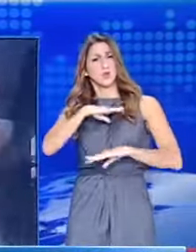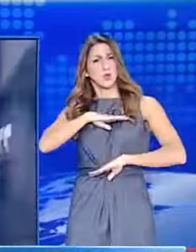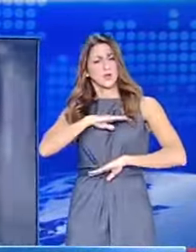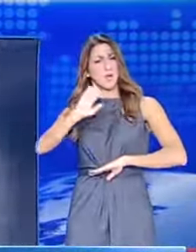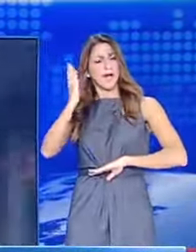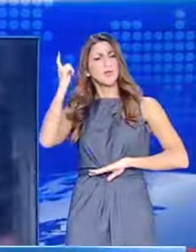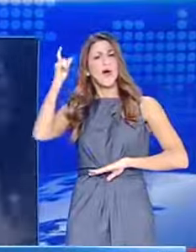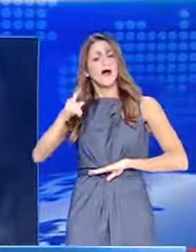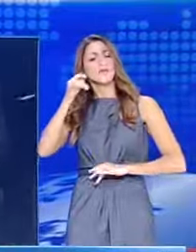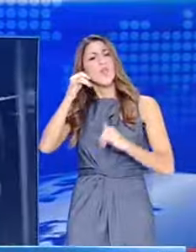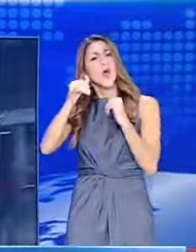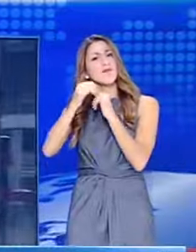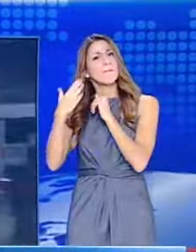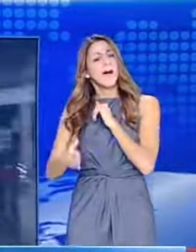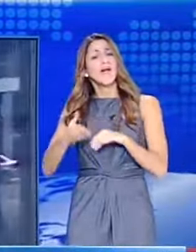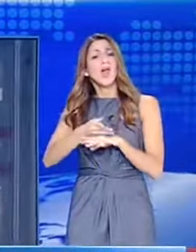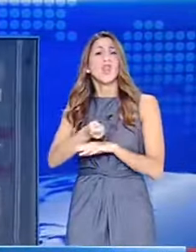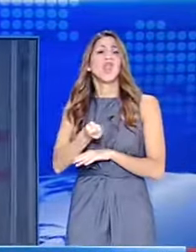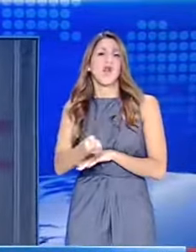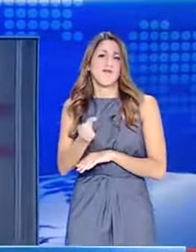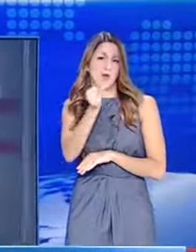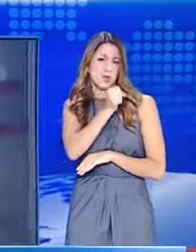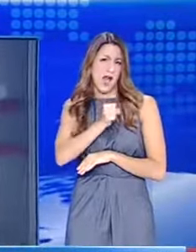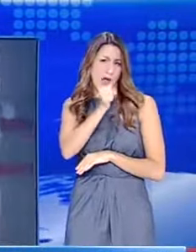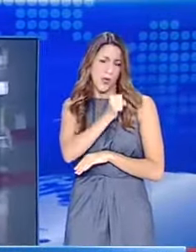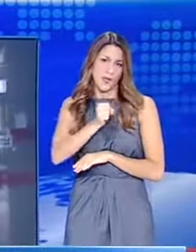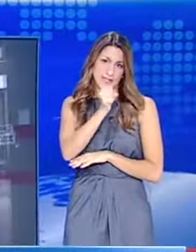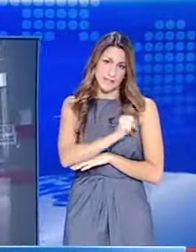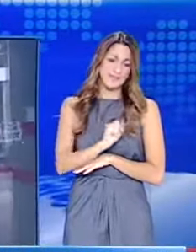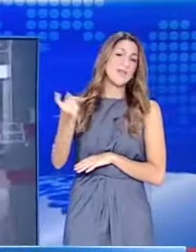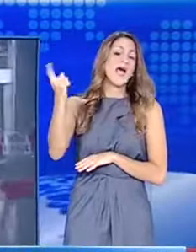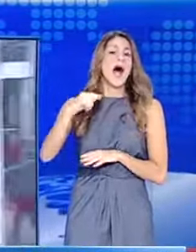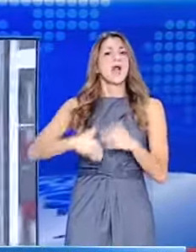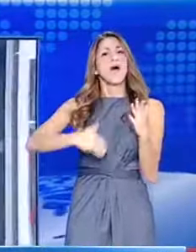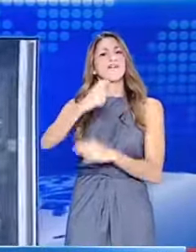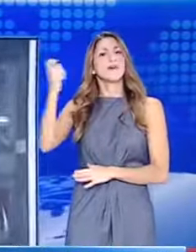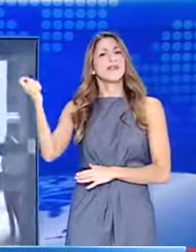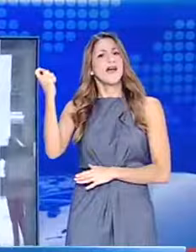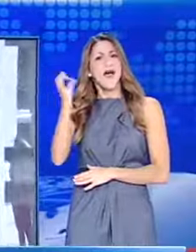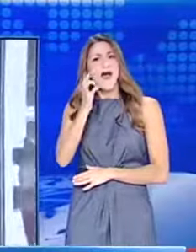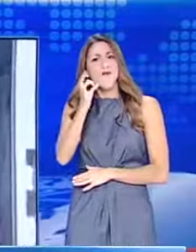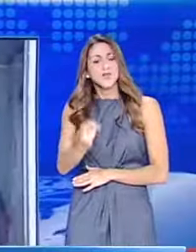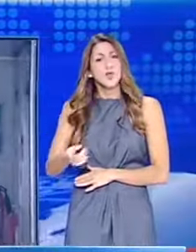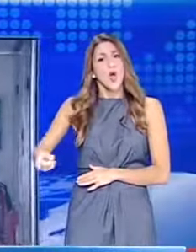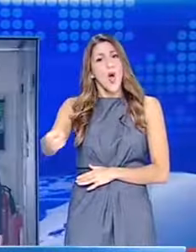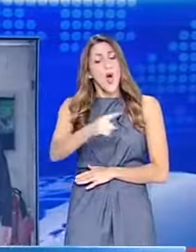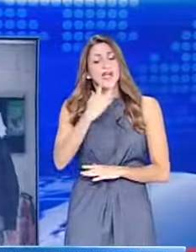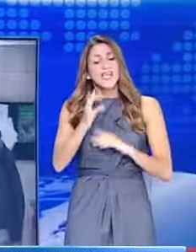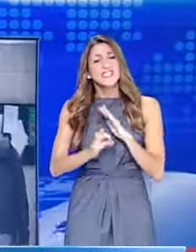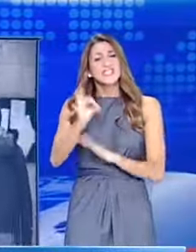φίσα στην απολογία του που αποκαλύπτει σήμερα η εφημερίδα το έθνος αποκάλυψε ότι είχαν ειδοποιηθεί όλοι οι χρυσαυγήτες της νίκαιας με